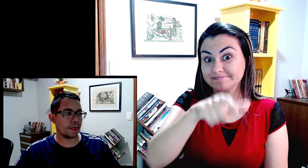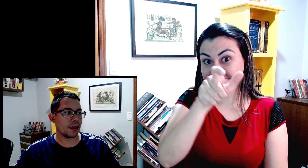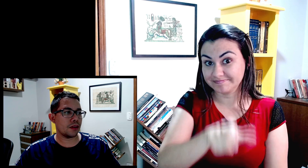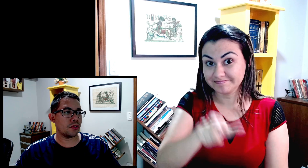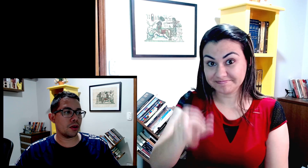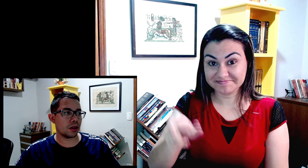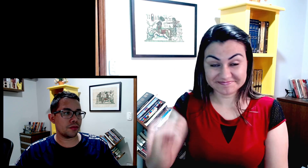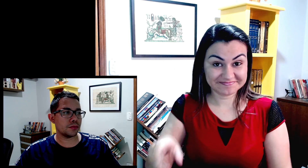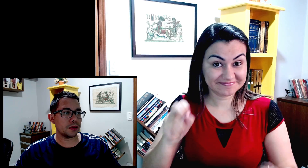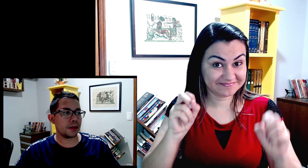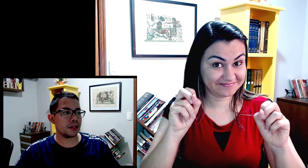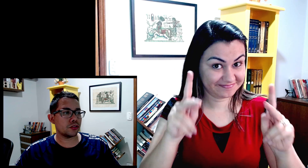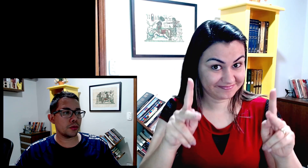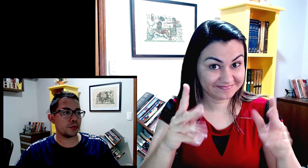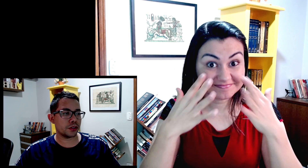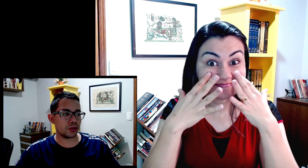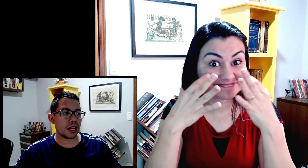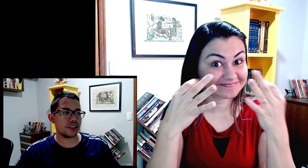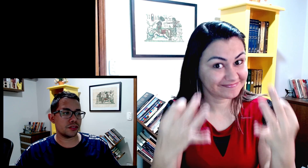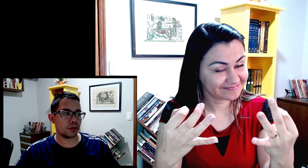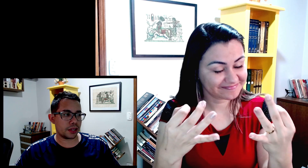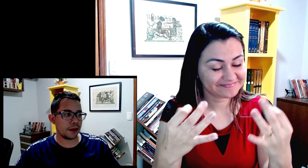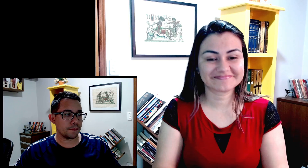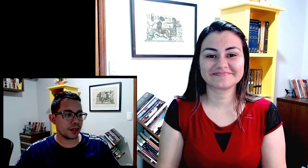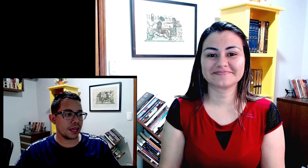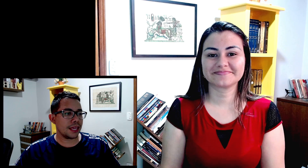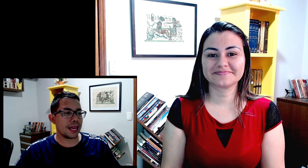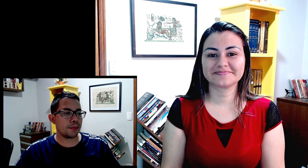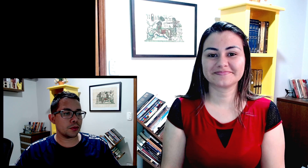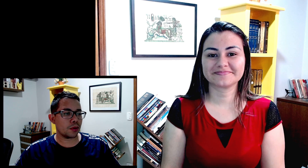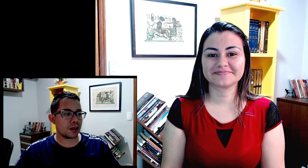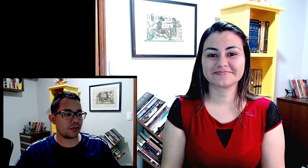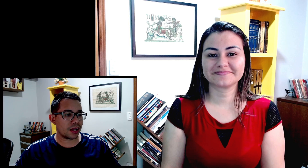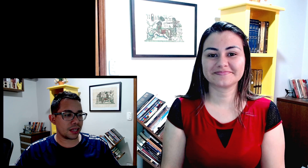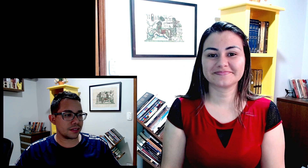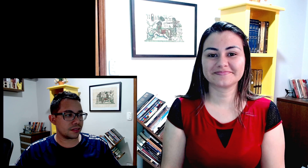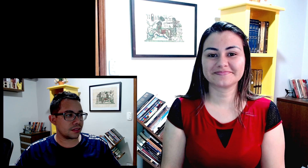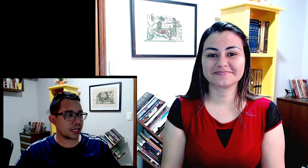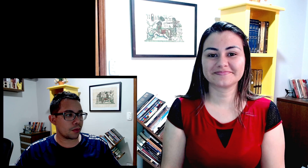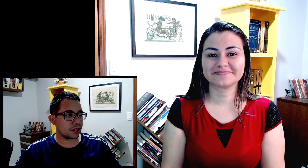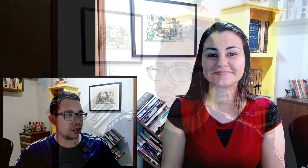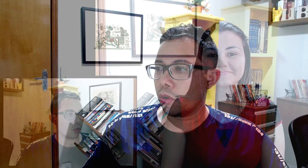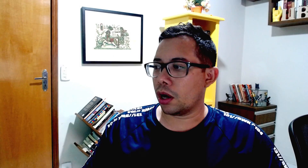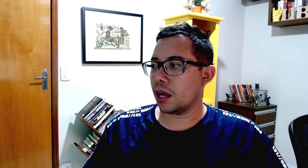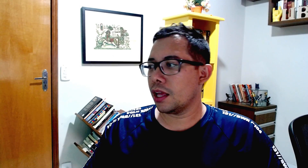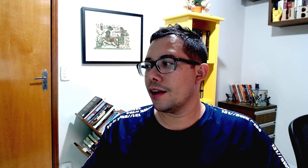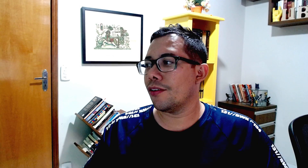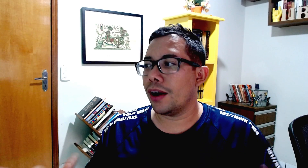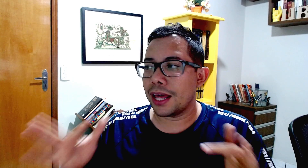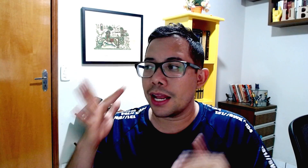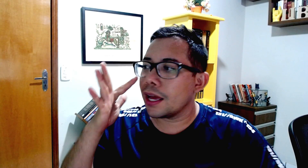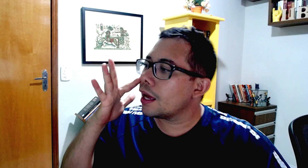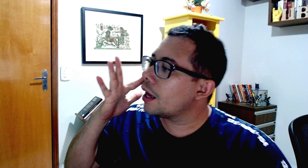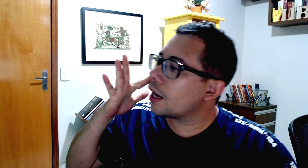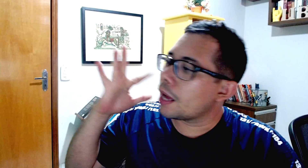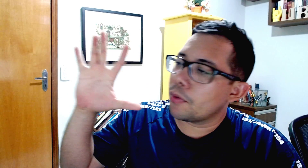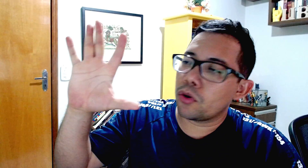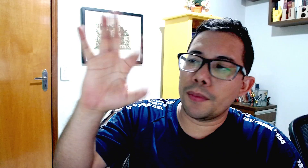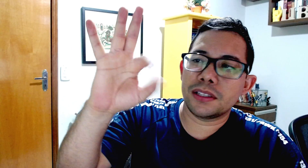Ela falou, agora vamos aprender sobre os personagens, ok? E aí, pessoal, ela fala esse sinal aqui, ó. Ó, ela a mão começa assim,